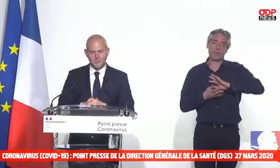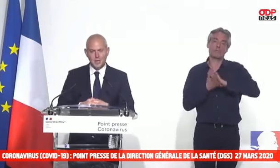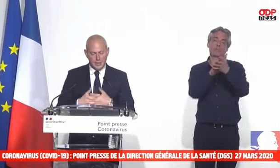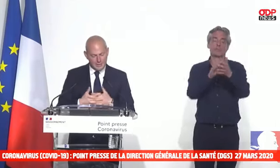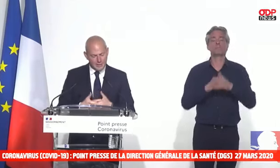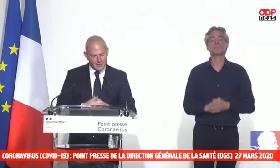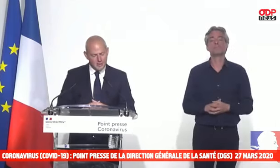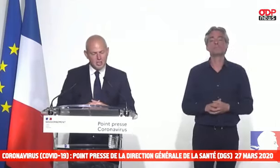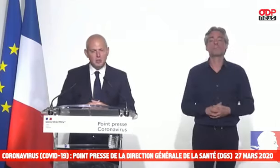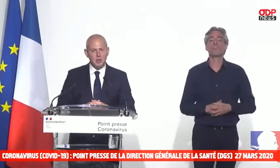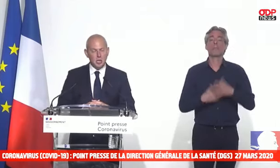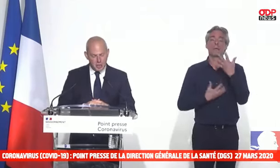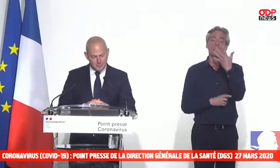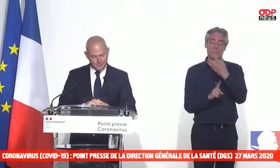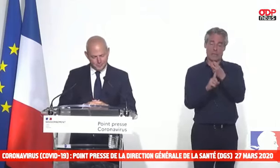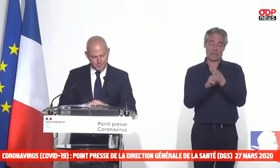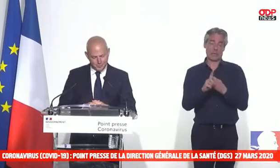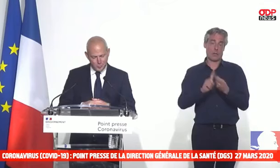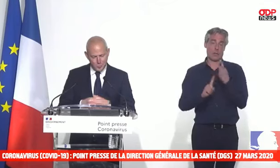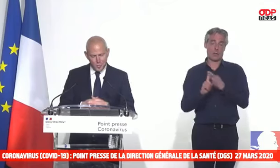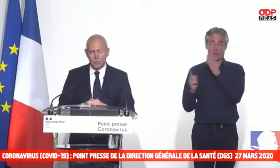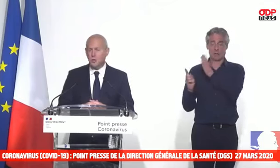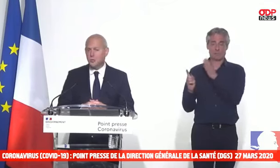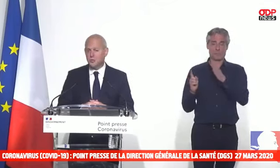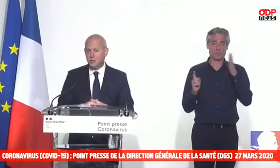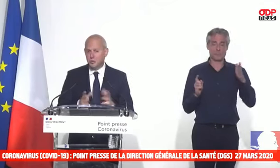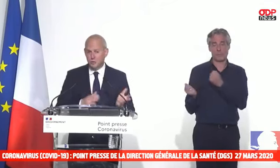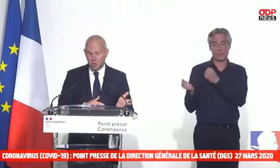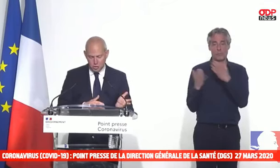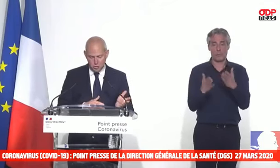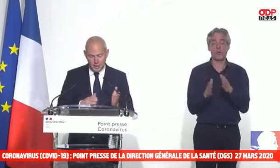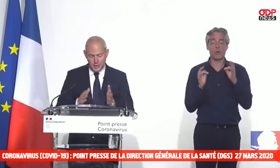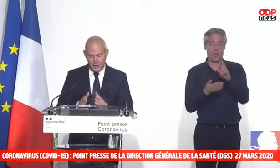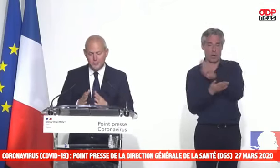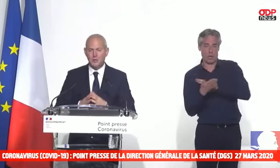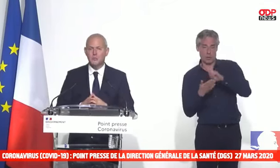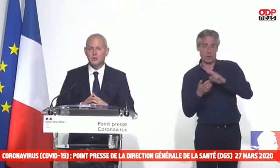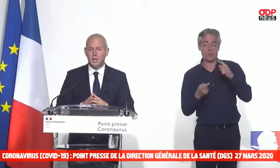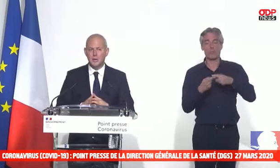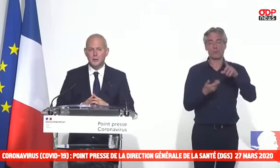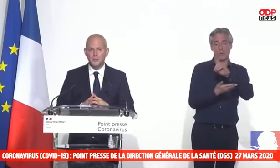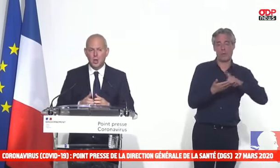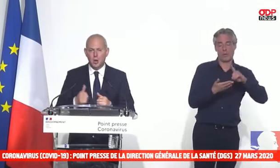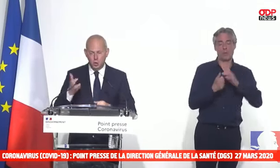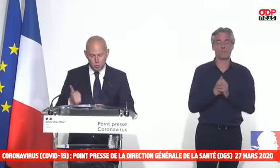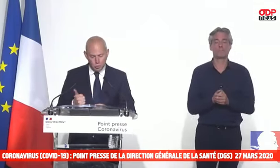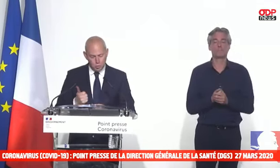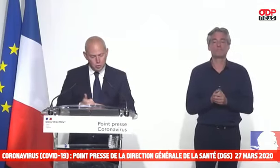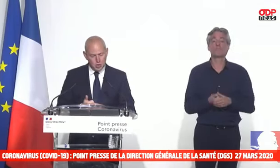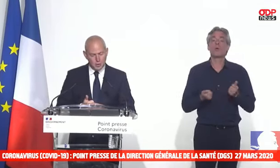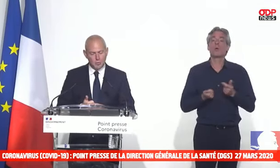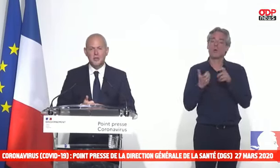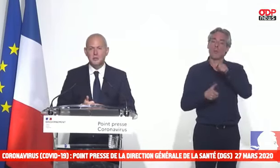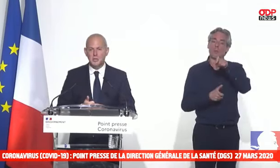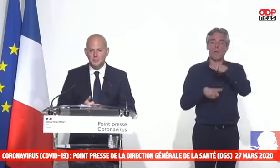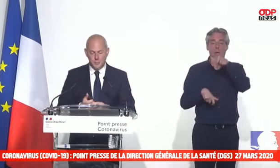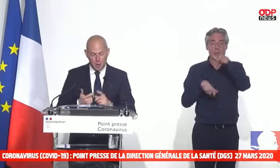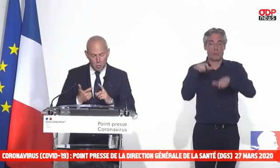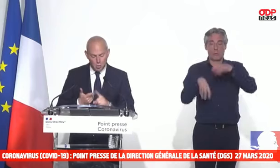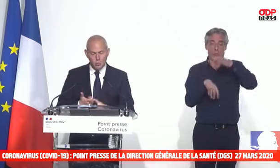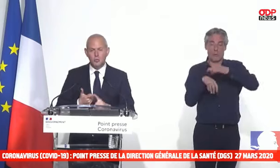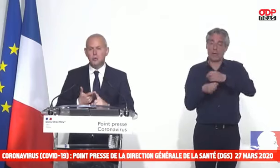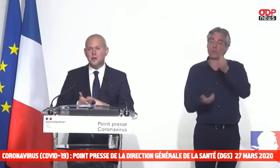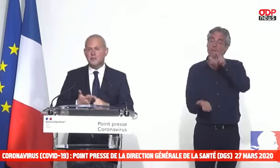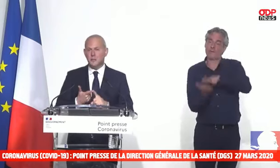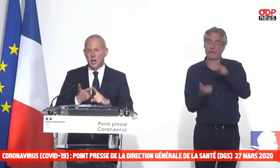épidémiologique. 5 indicateurs clés sont proposés au niveau régional et départemental: le nombre de cas confirmés,